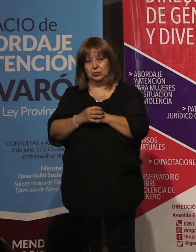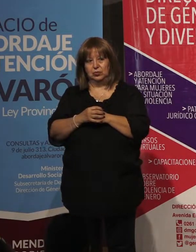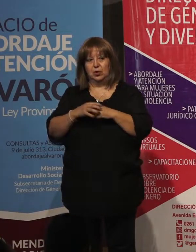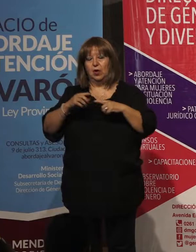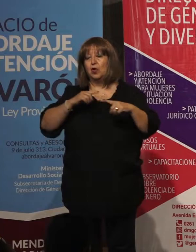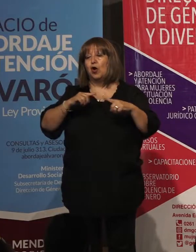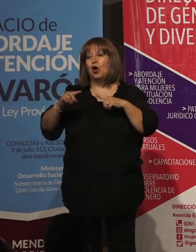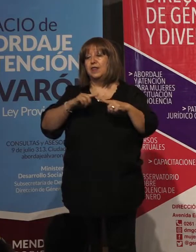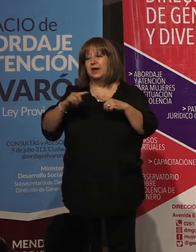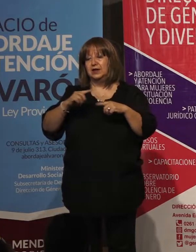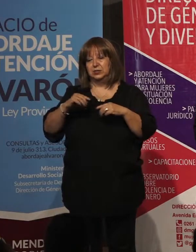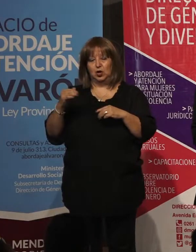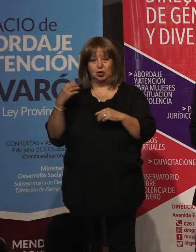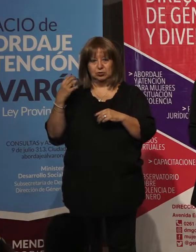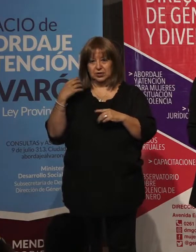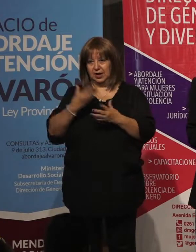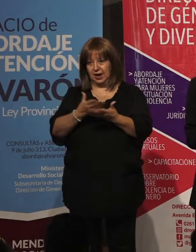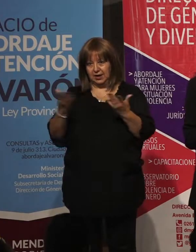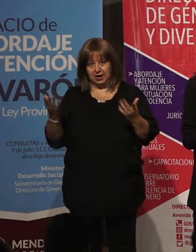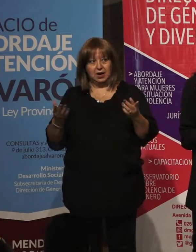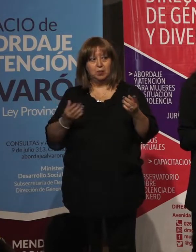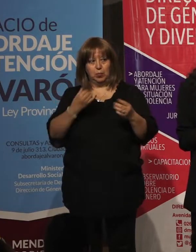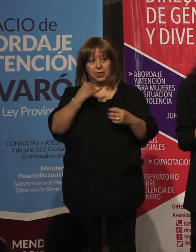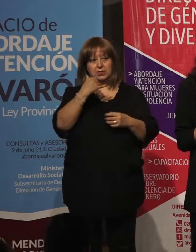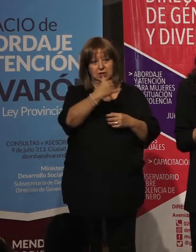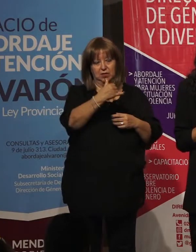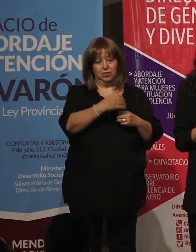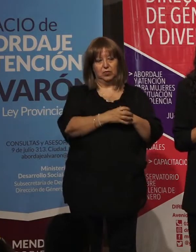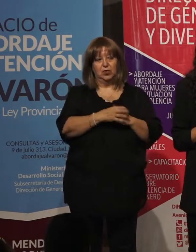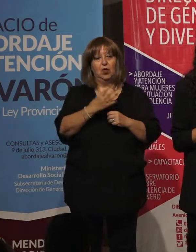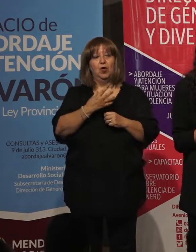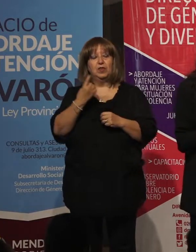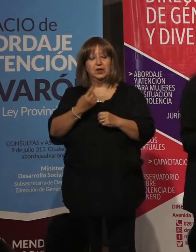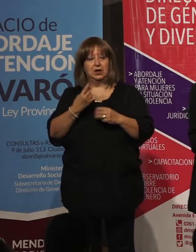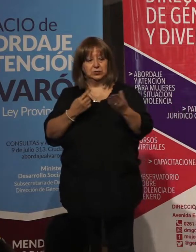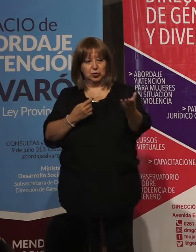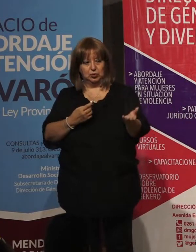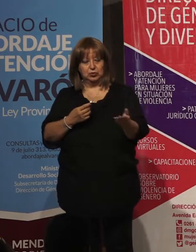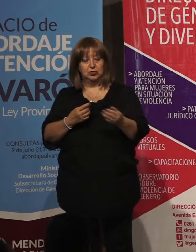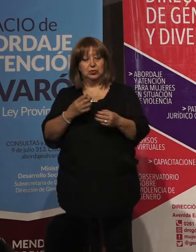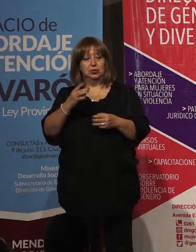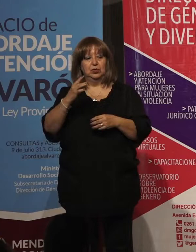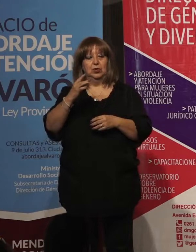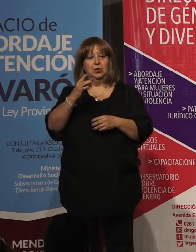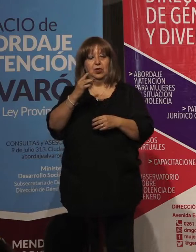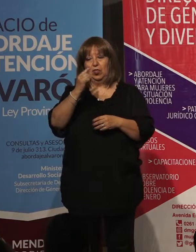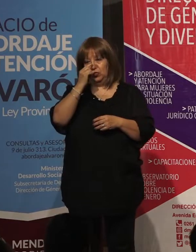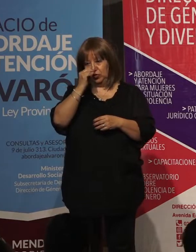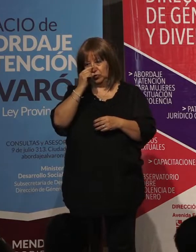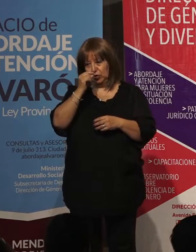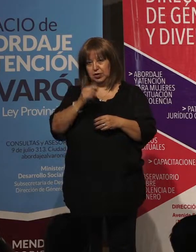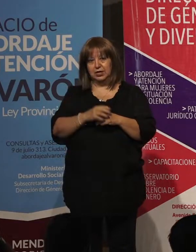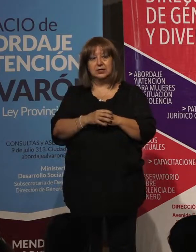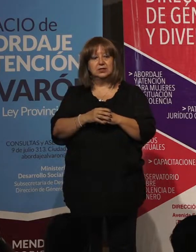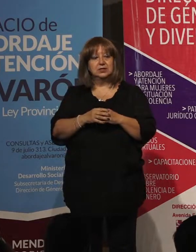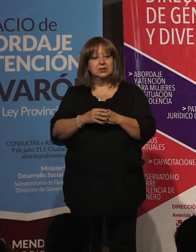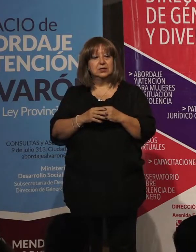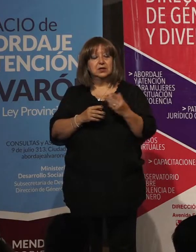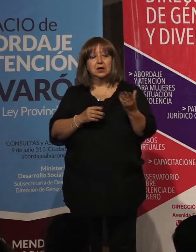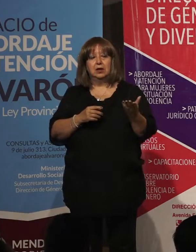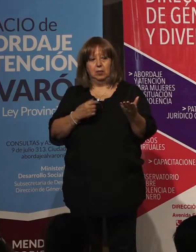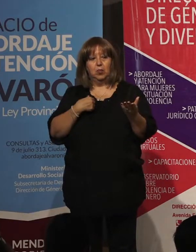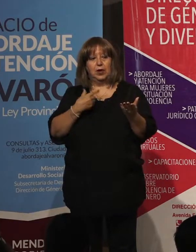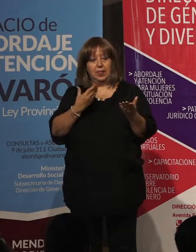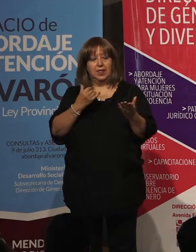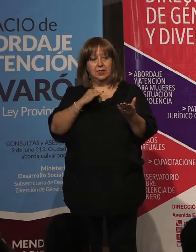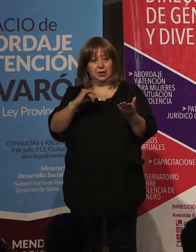Coordinación General. Se puede comunicar con nosotros o con la Dirección de Enlace Institucional, que acá está la doctora Rosana Dottori, y nosotros podemos hacer que le tomen